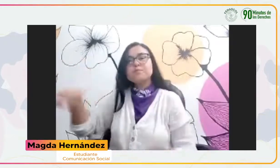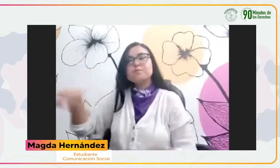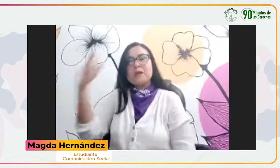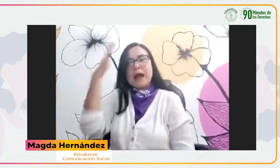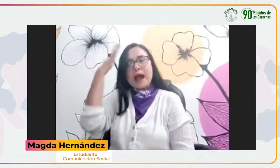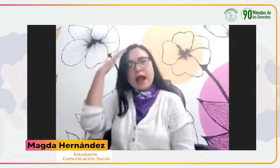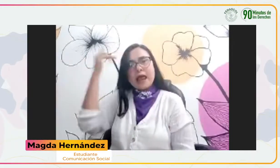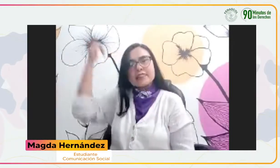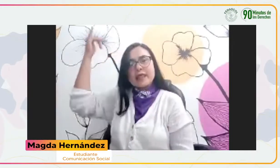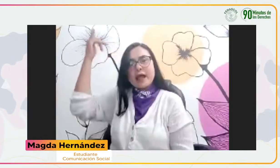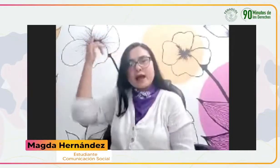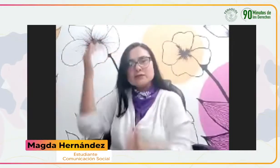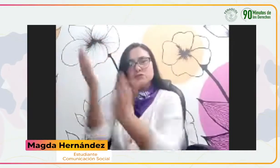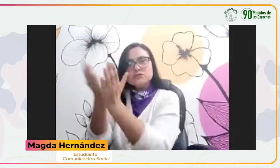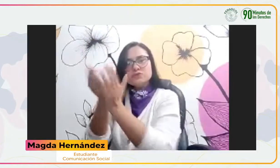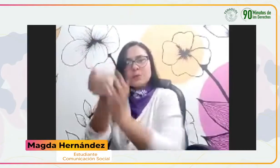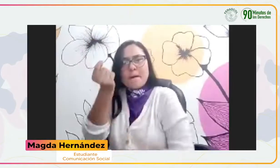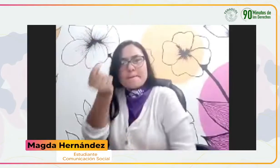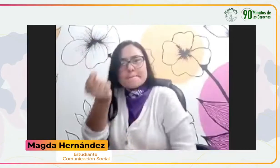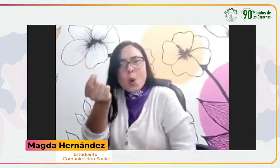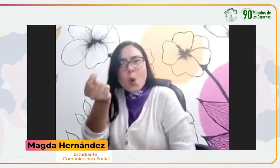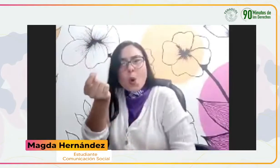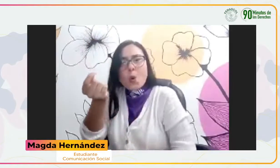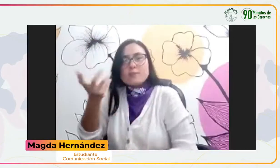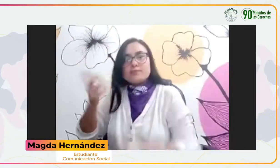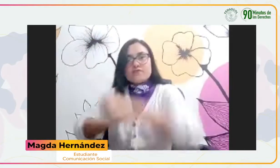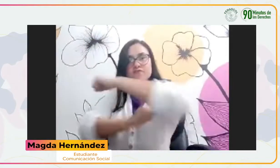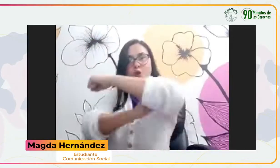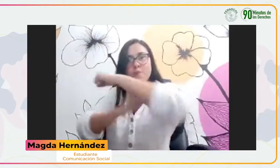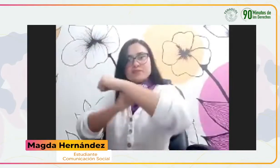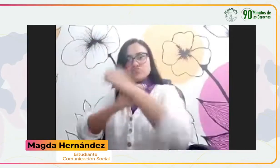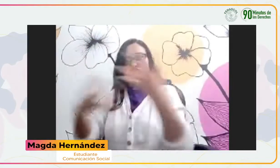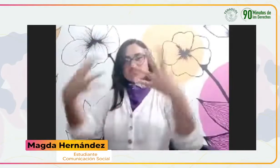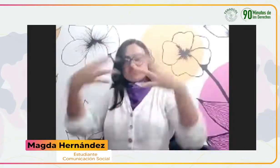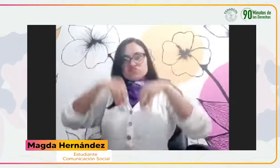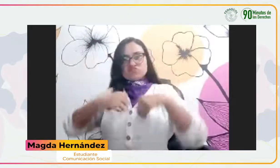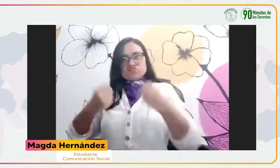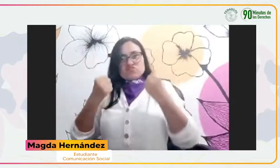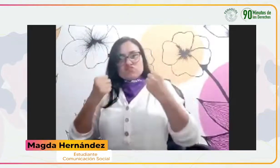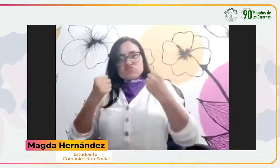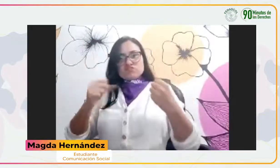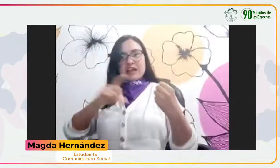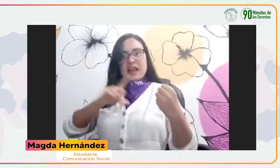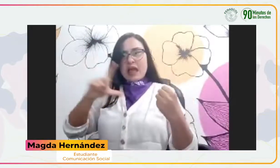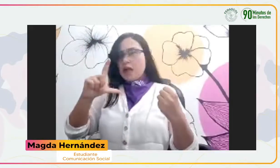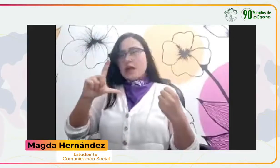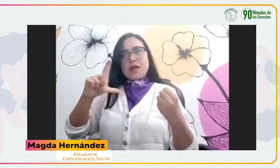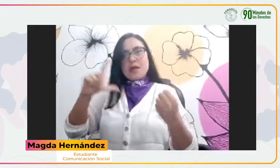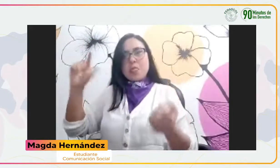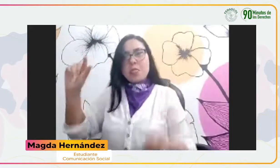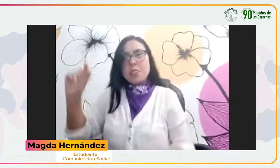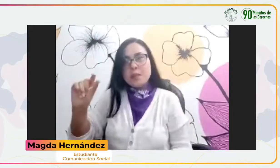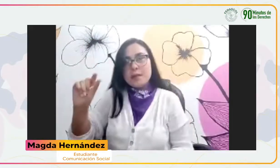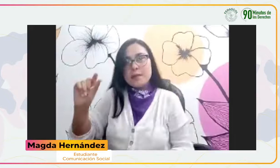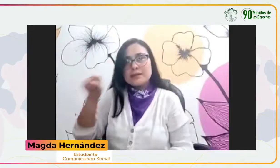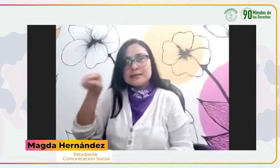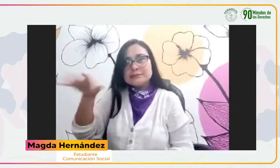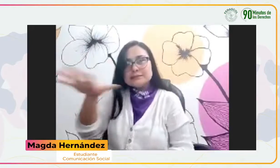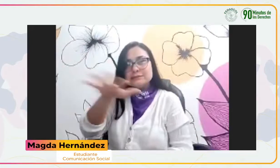que económicamente están pues de pronto con una situación menor, y que las personas que no son personas